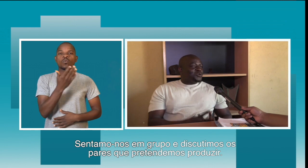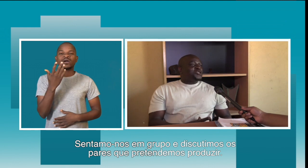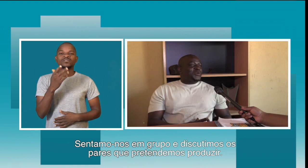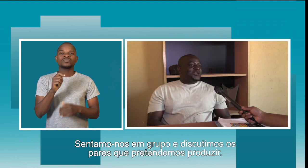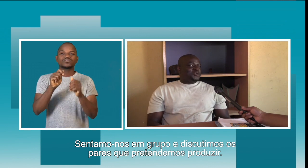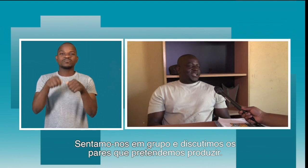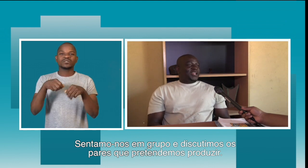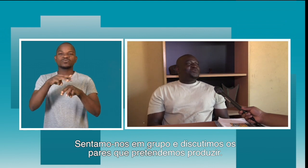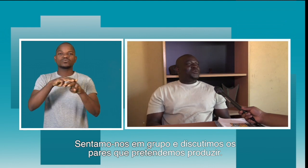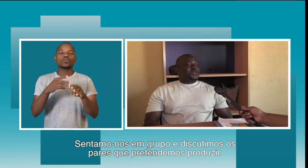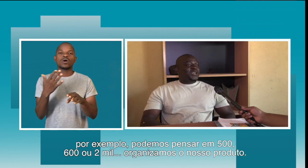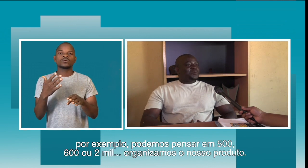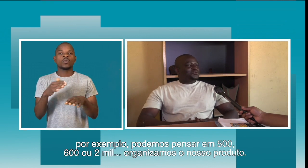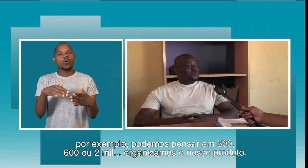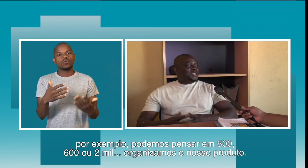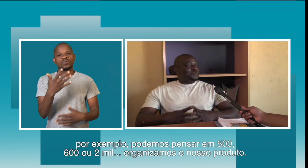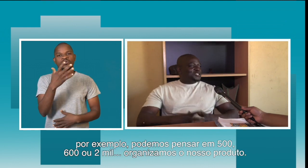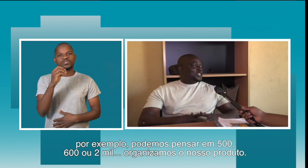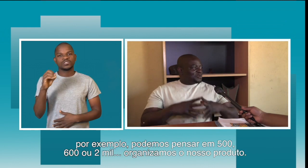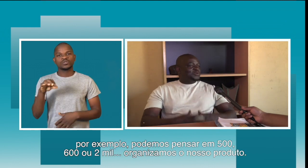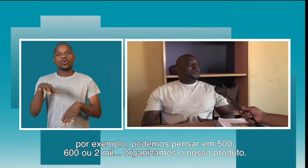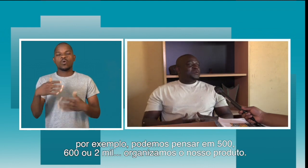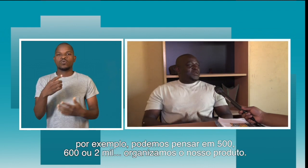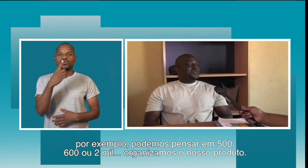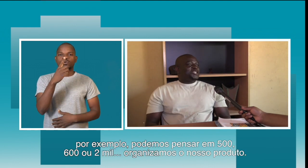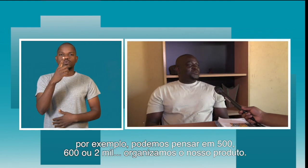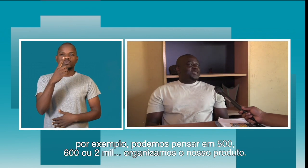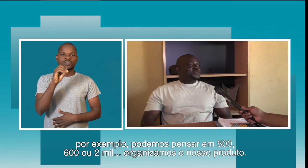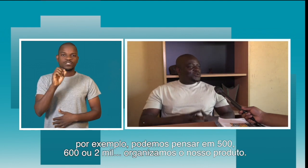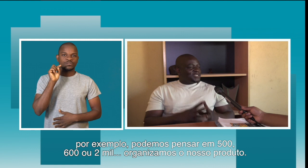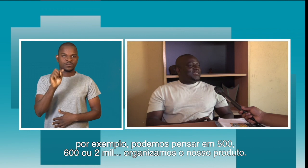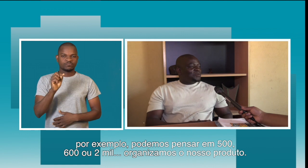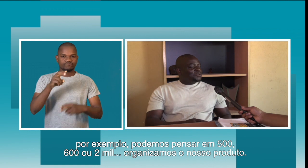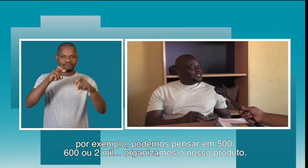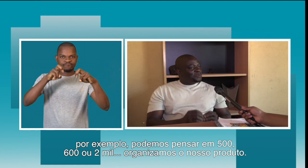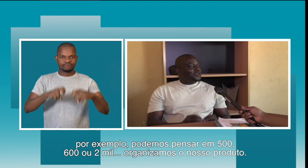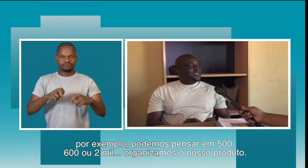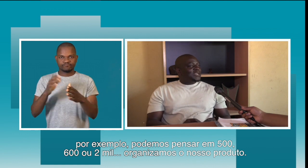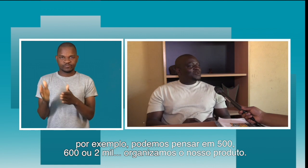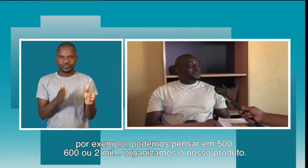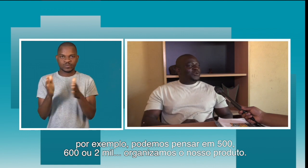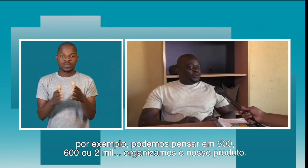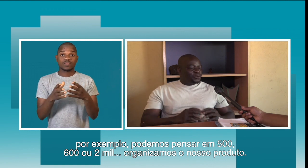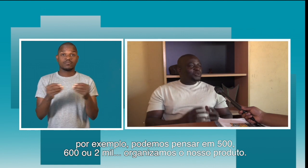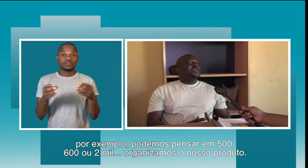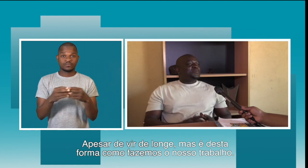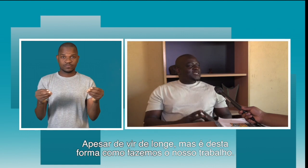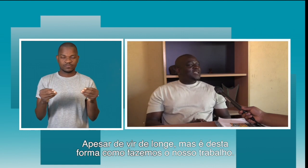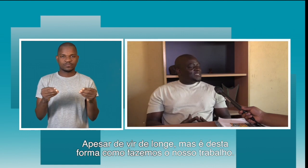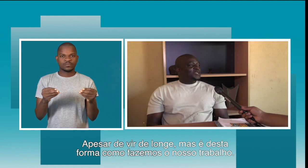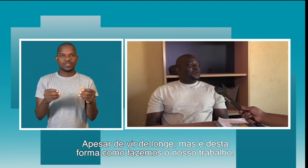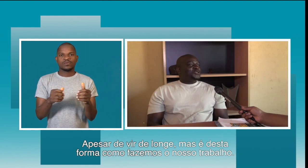pensamos quantos parques nós queremos. Por exemplo, queremos um 500, mesmo 10 mil só, sentamos, temos organizado o nosso produto,